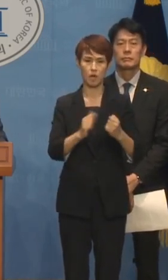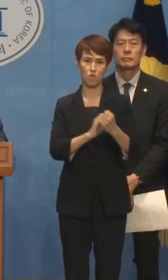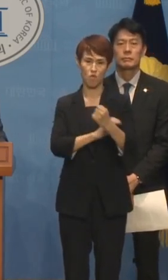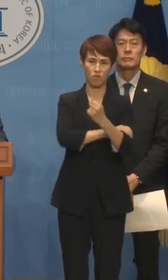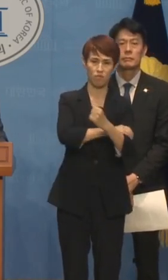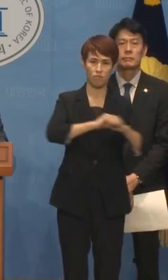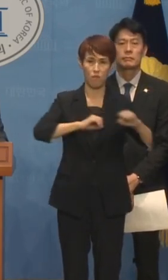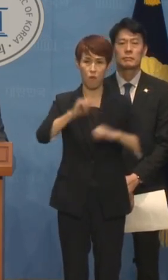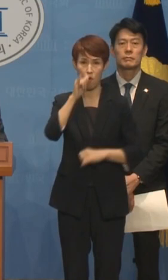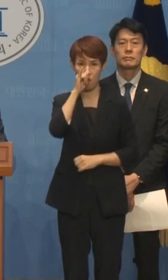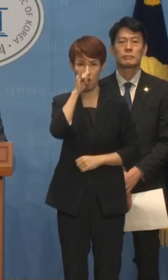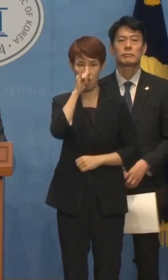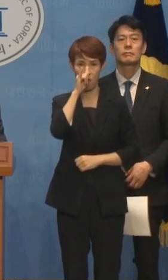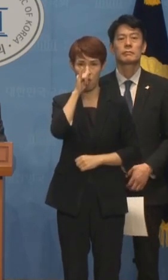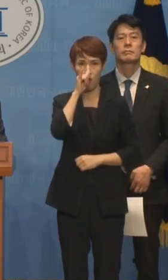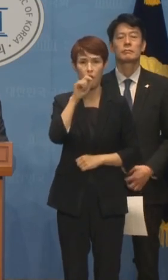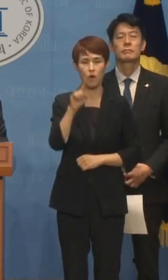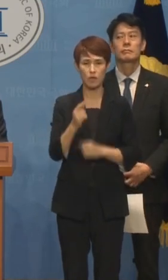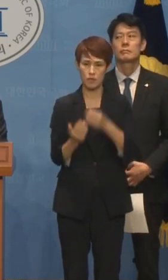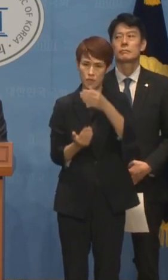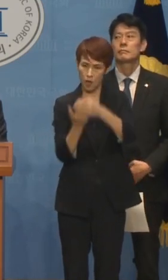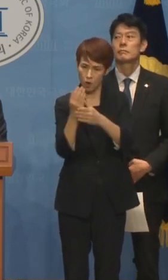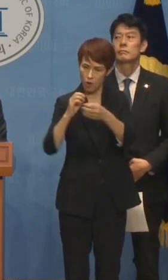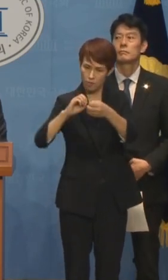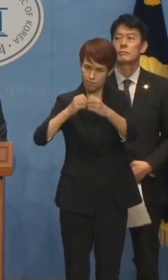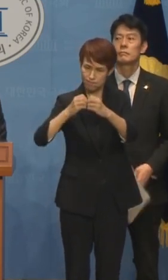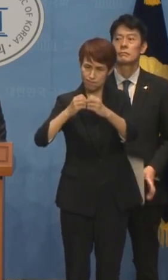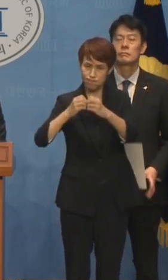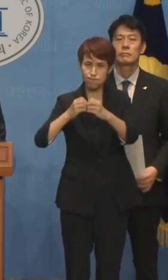남용하면서 특별히 사건을 조작하는,